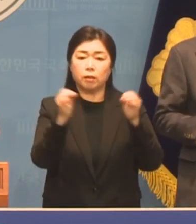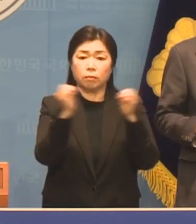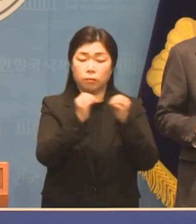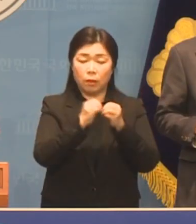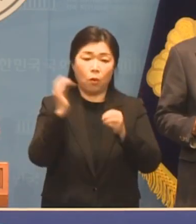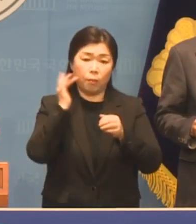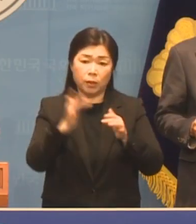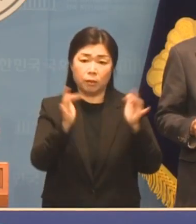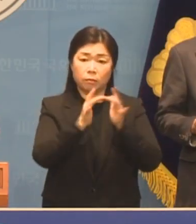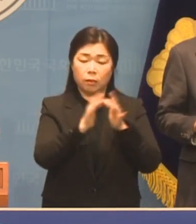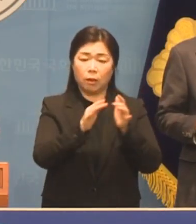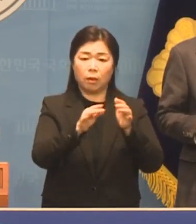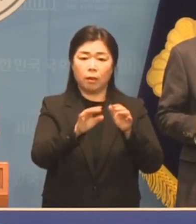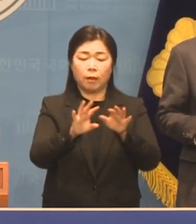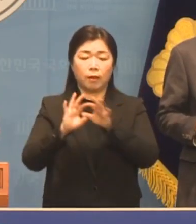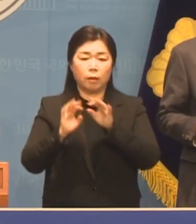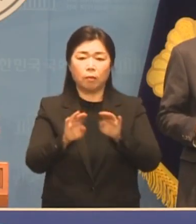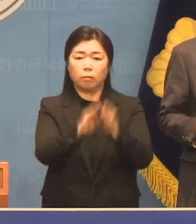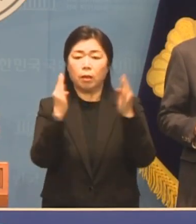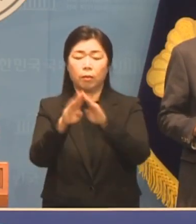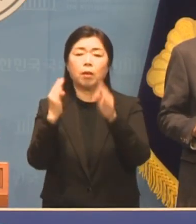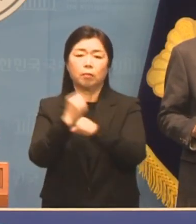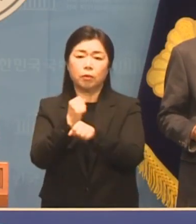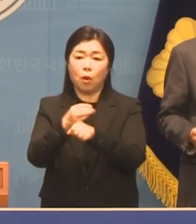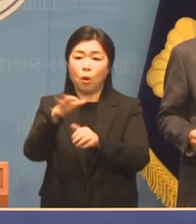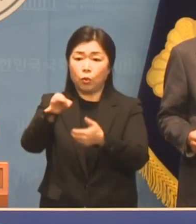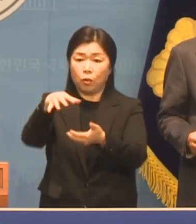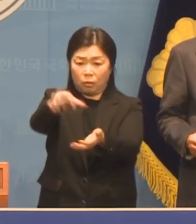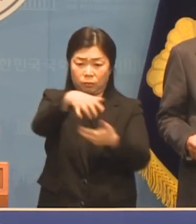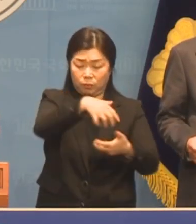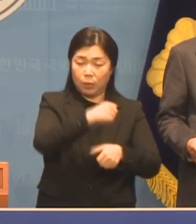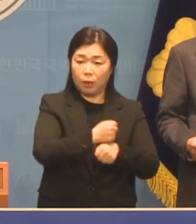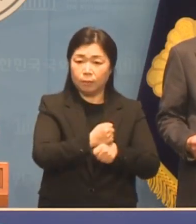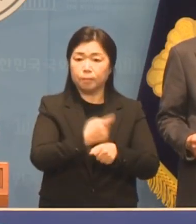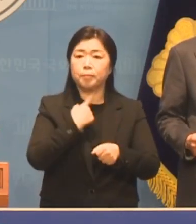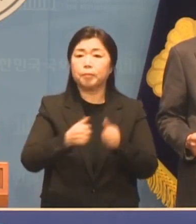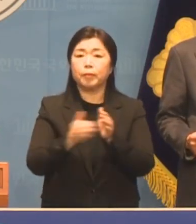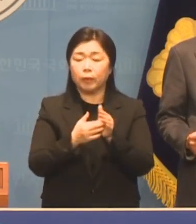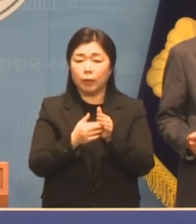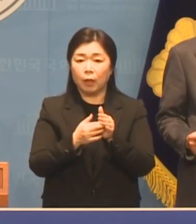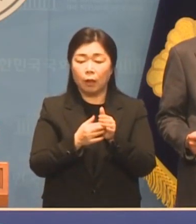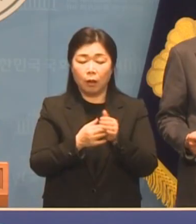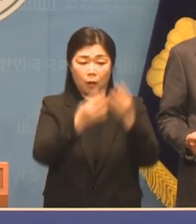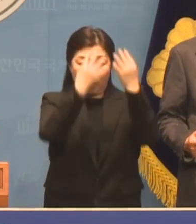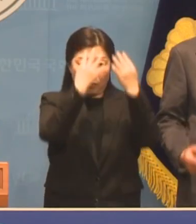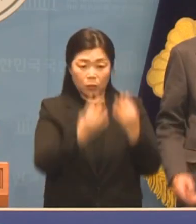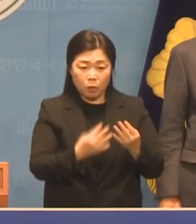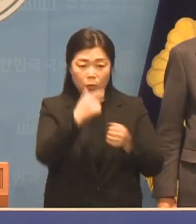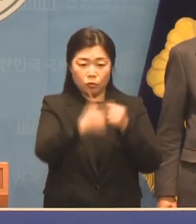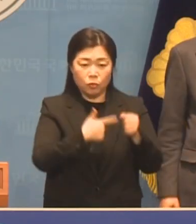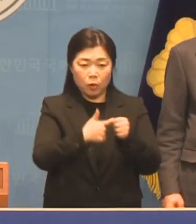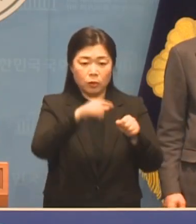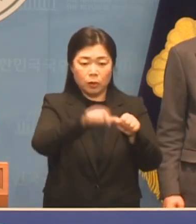자금을 계속 편취해왔습니다. 강창구의 구속 이후 약 6년이라는 세월이